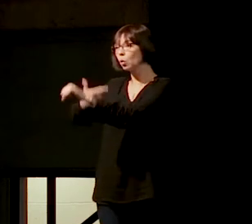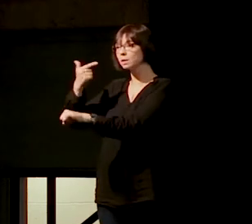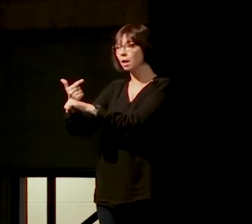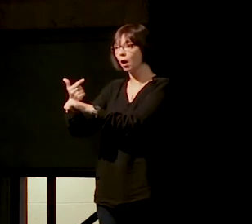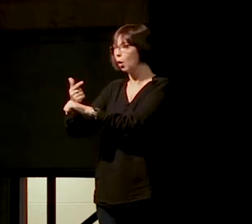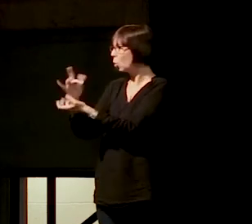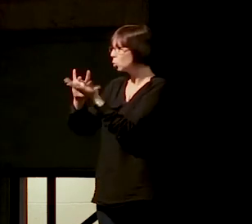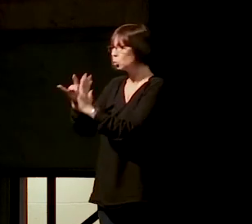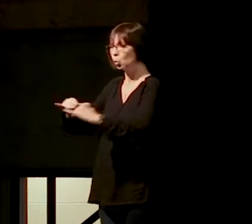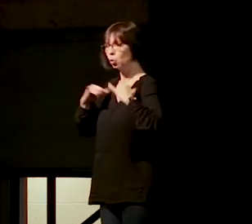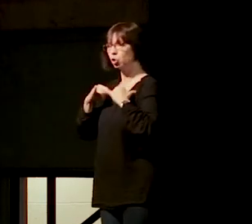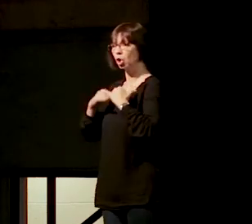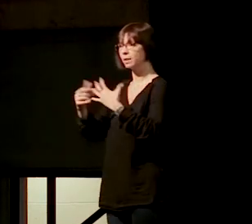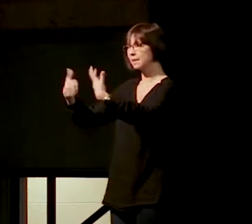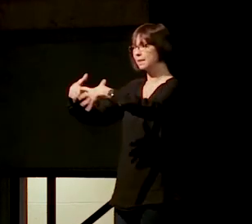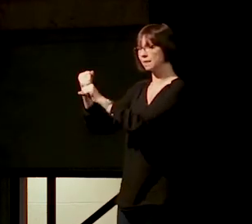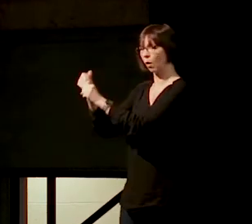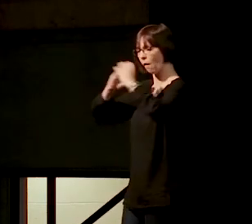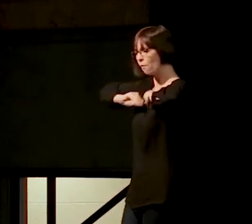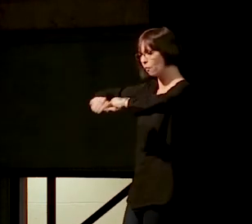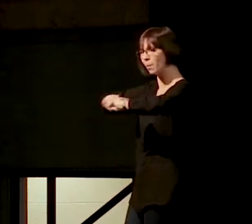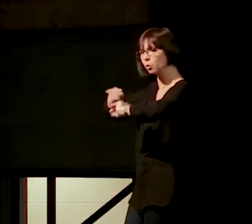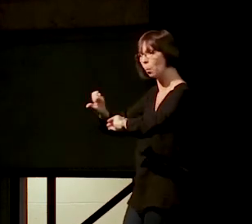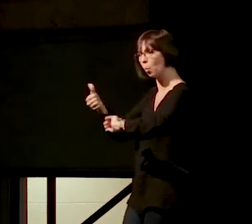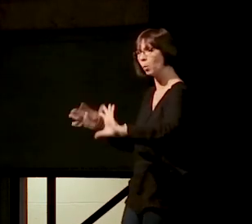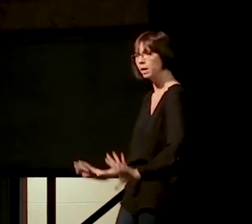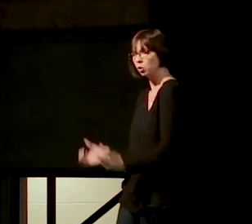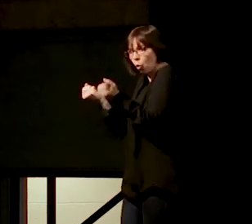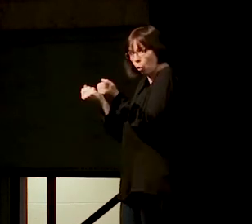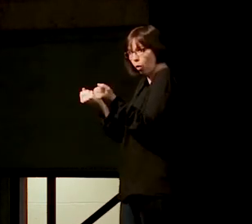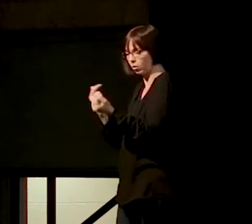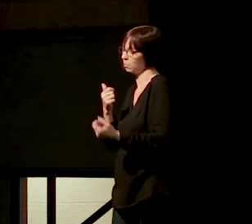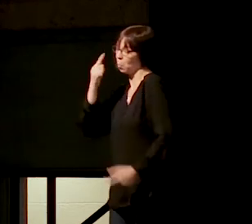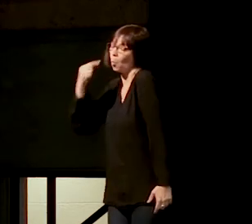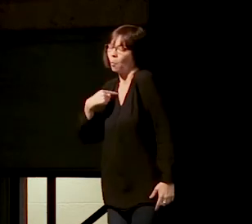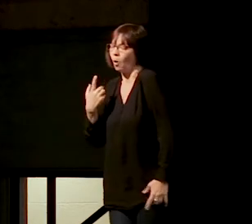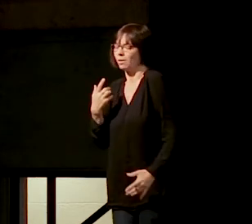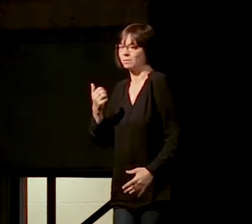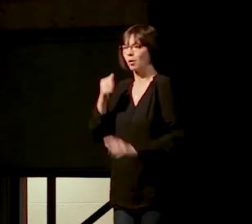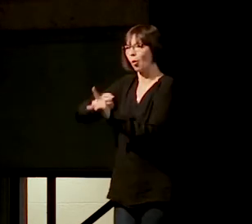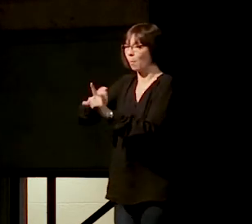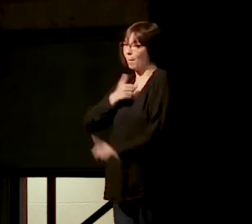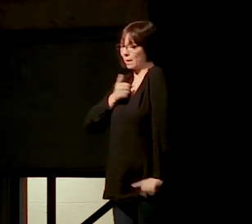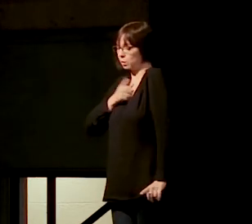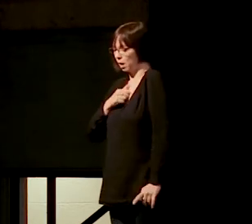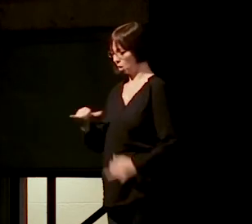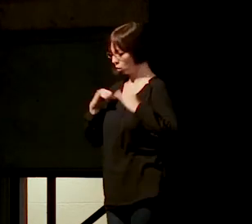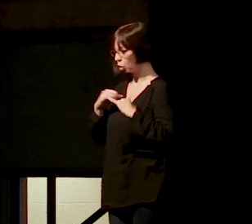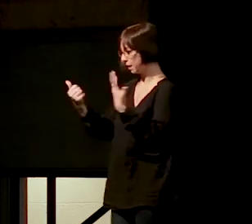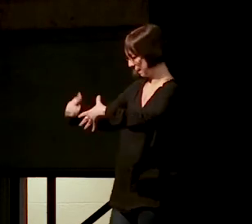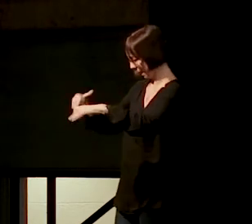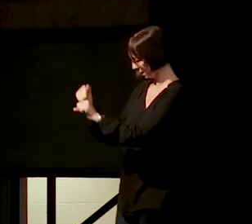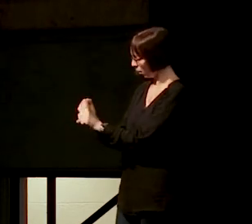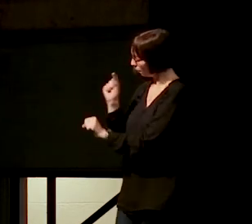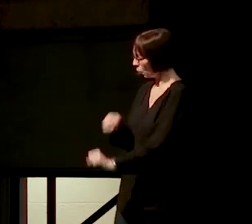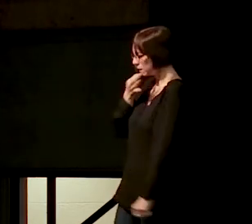jeunes Gouénousiens âgés de 16 ans. Pour le coup, c'est un combat personnel, vraiment. C'est de leur dire à ces jeunes de 16 ans qu'ils sont importants